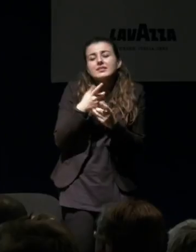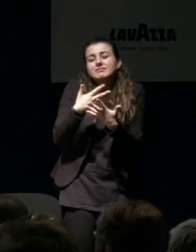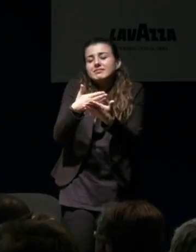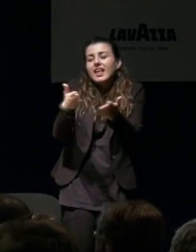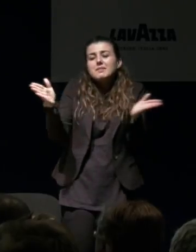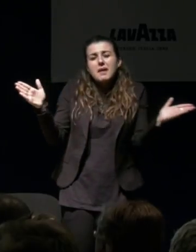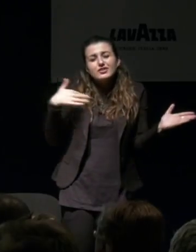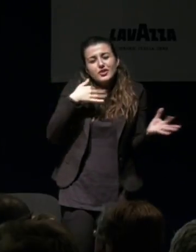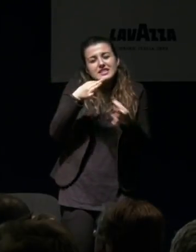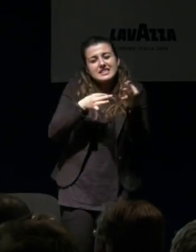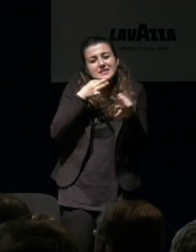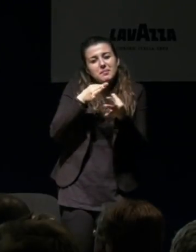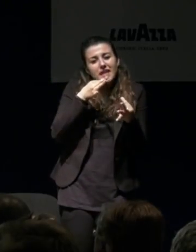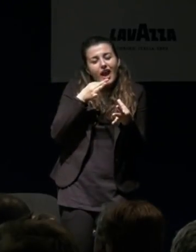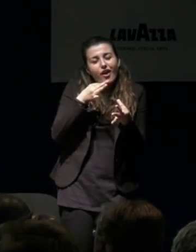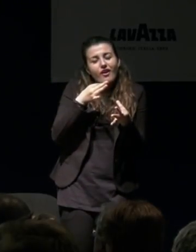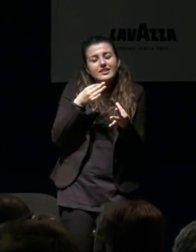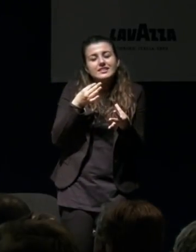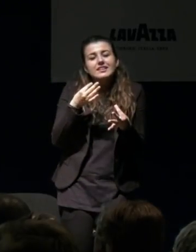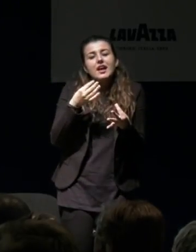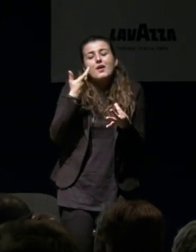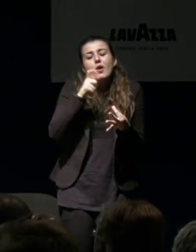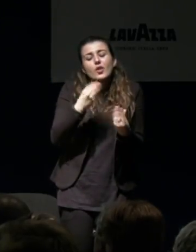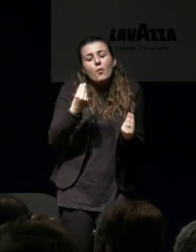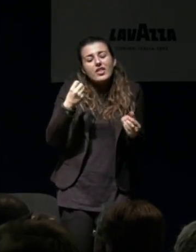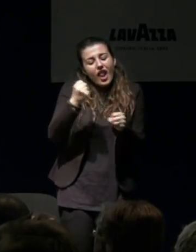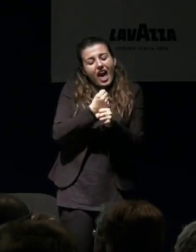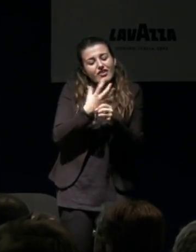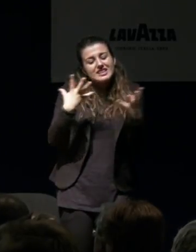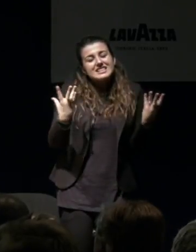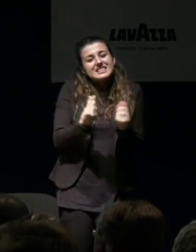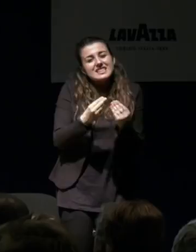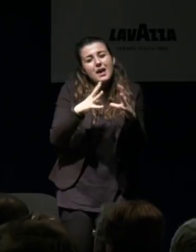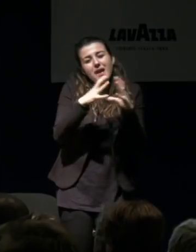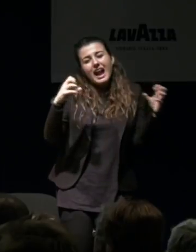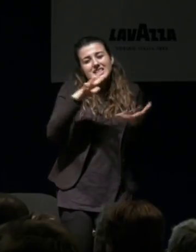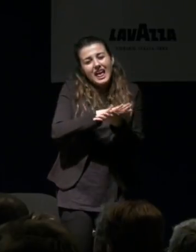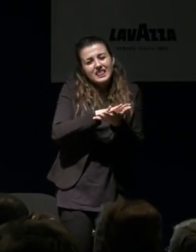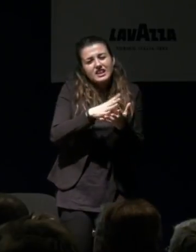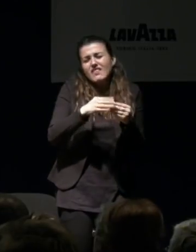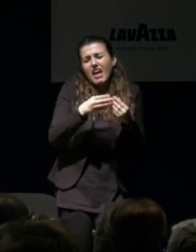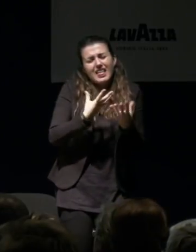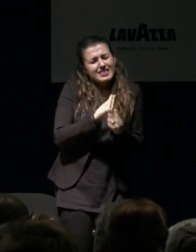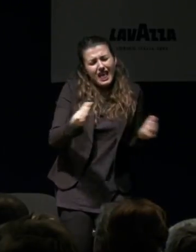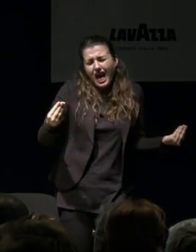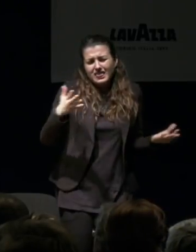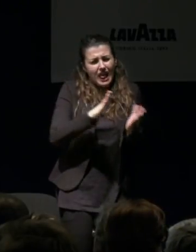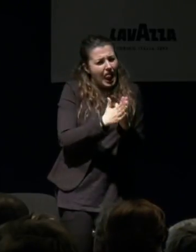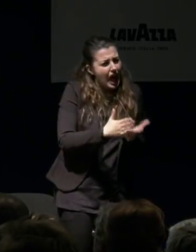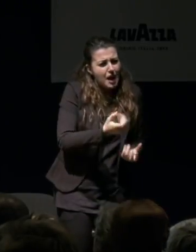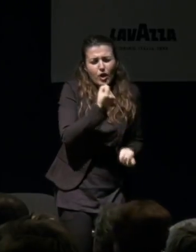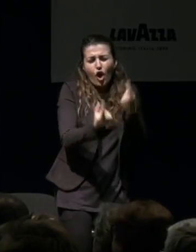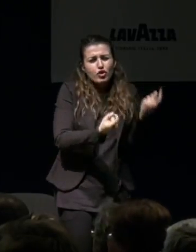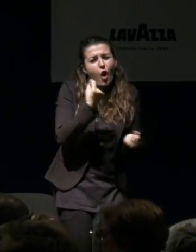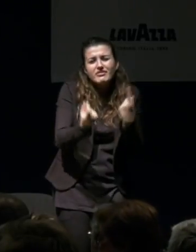provo a spiegarmi quando si lavora in una casa editrice si fanno tante cose tanti libri tante novità si viene presi da un